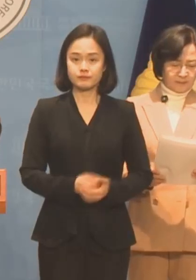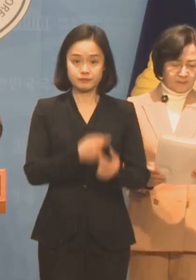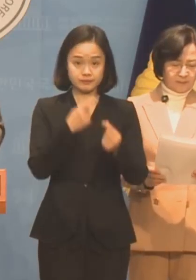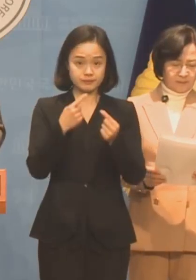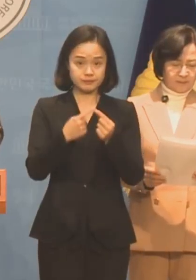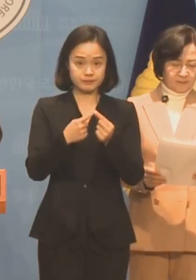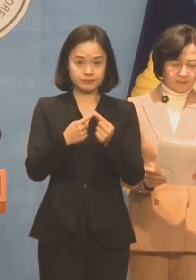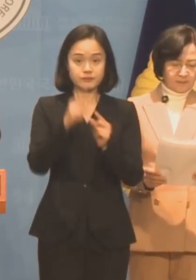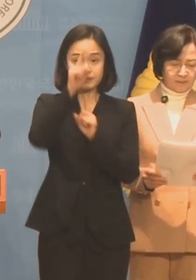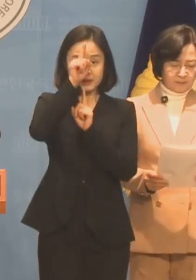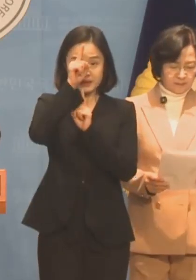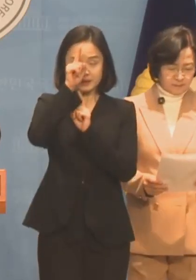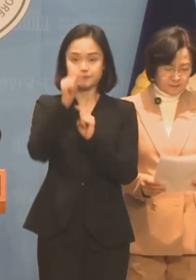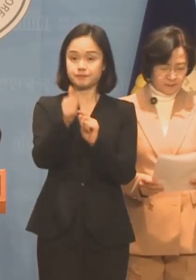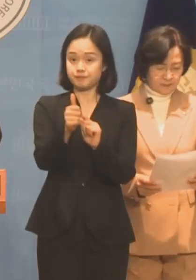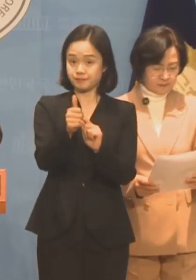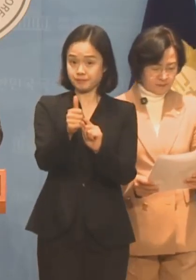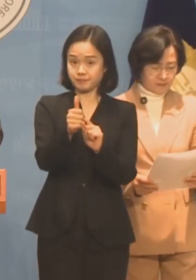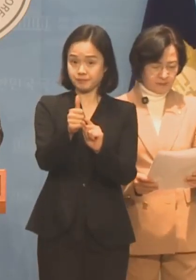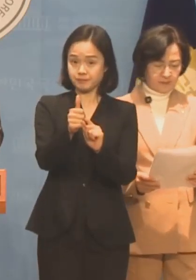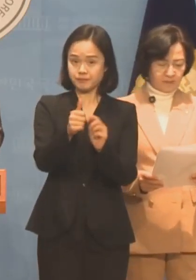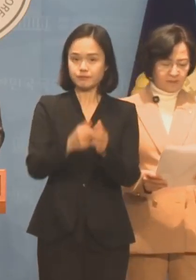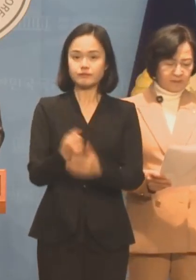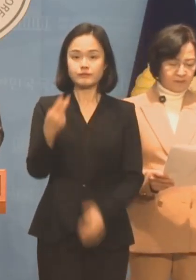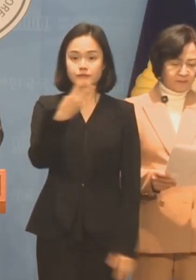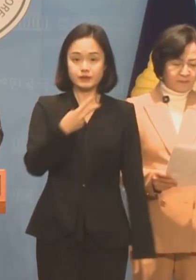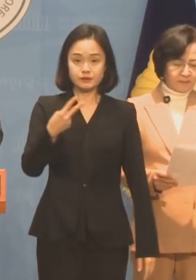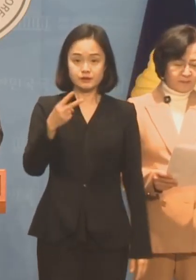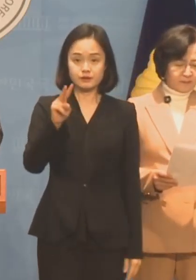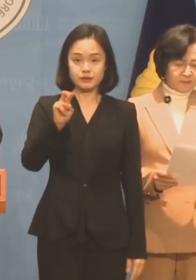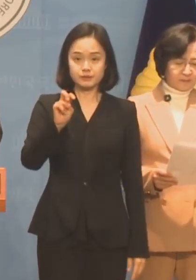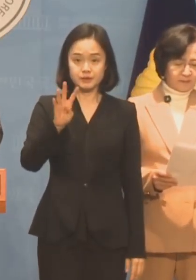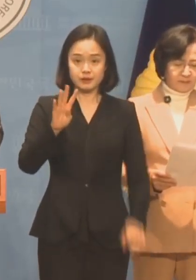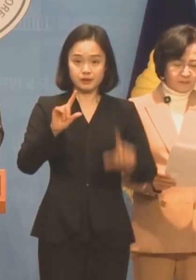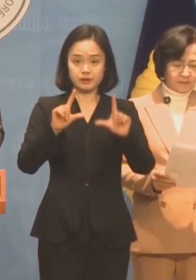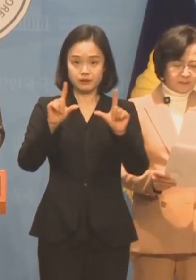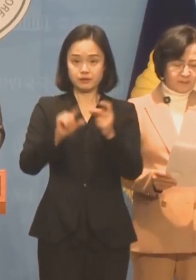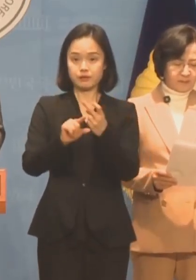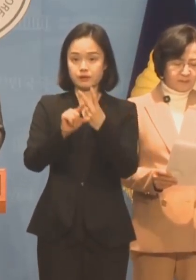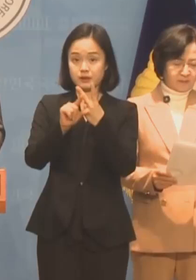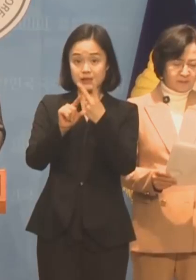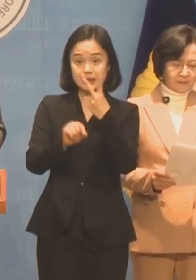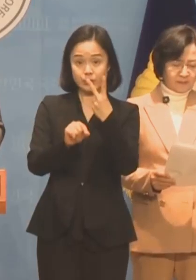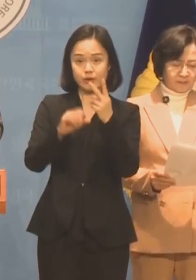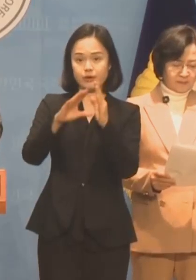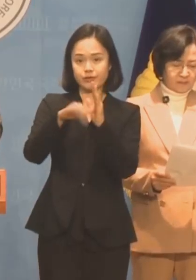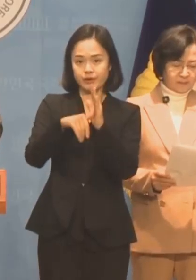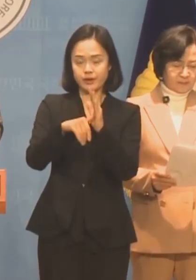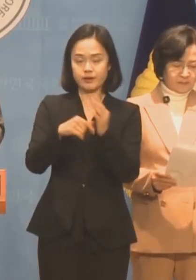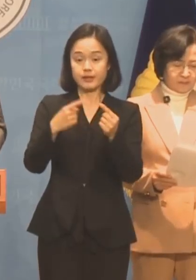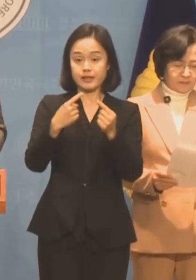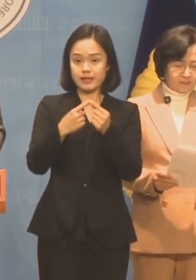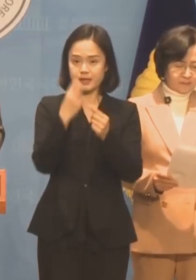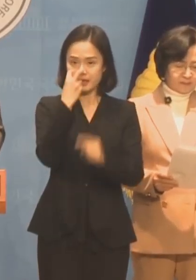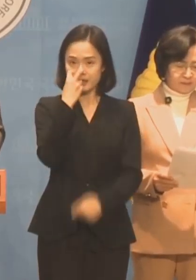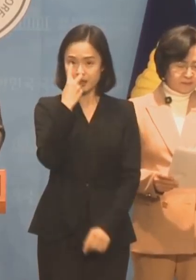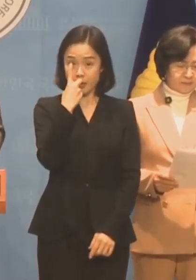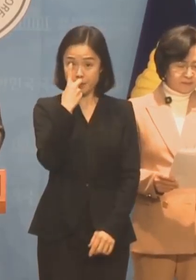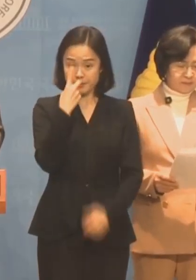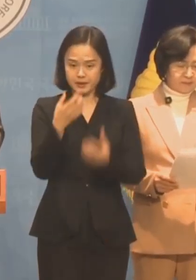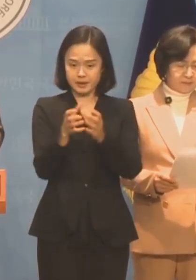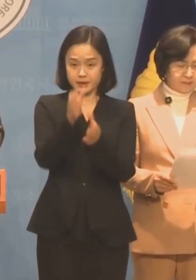첫째, 이진우 전 사령관은 2024년 2월 1 경비단장에게